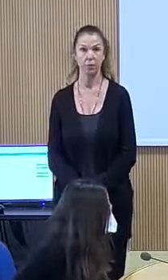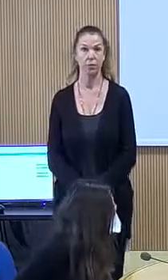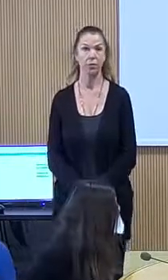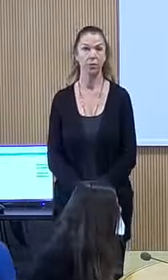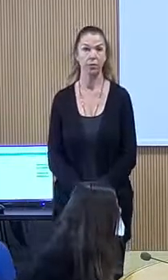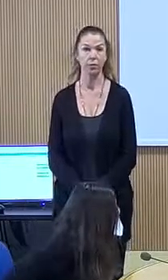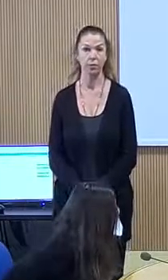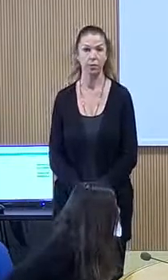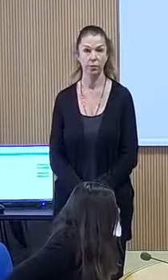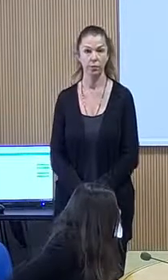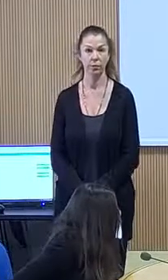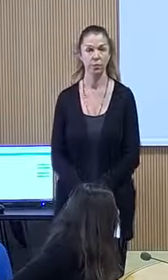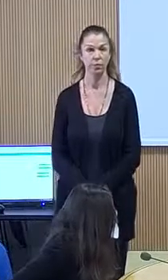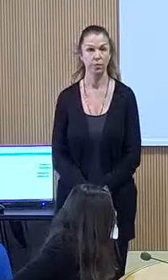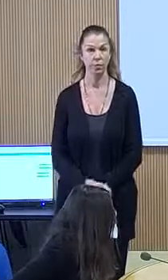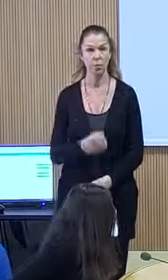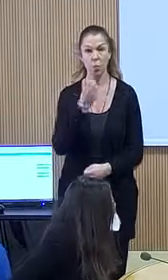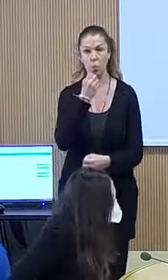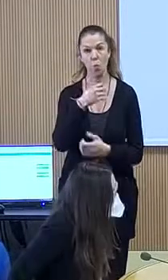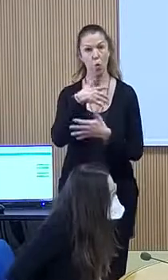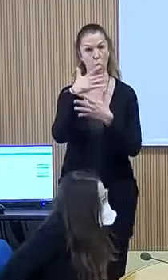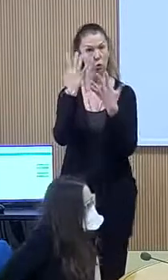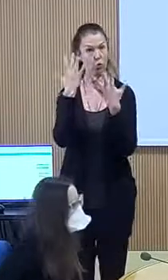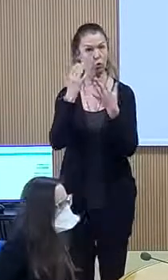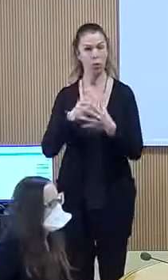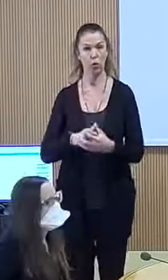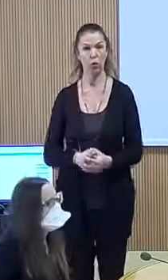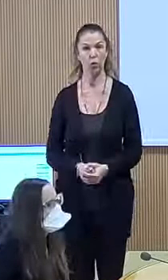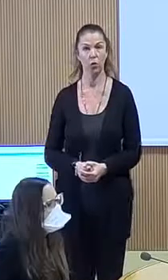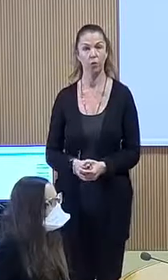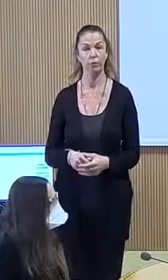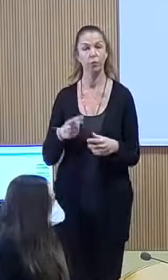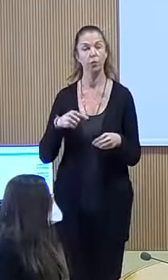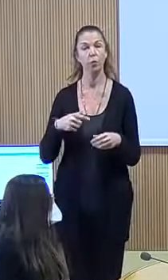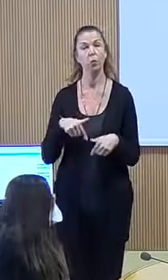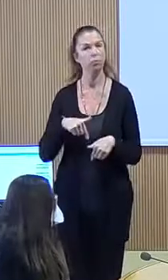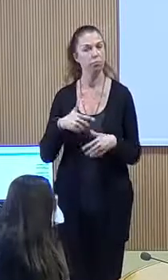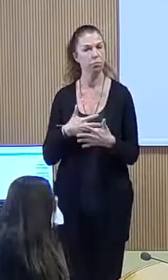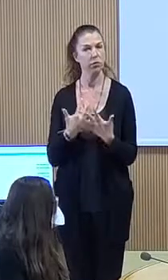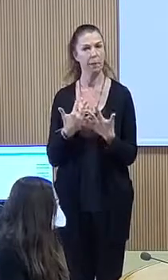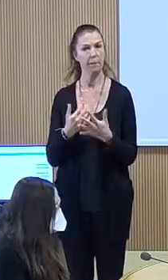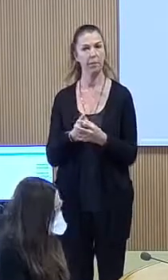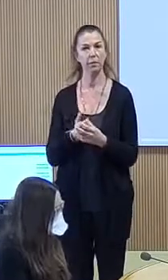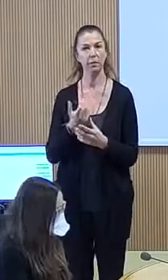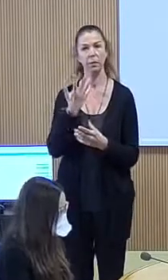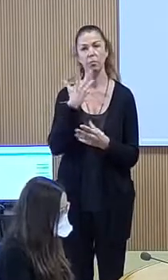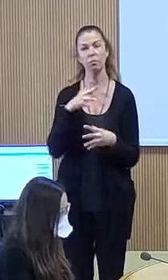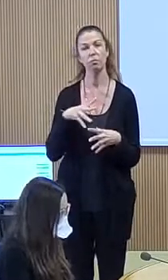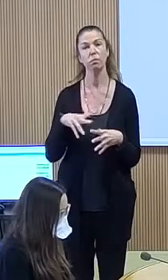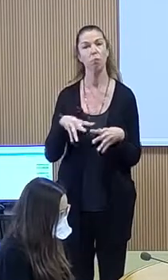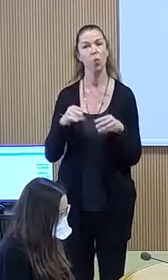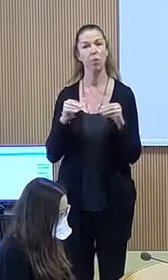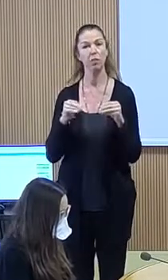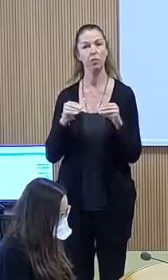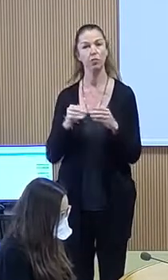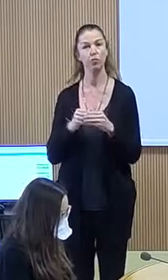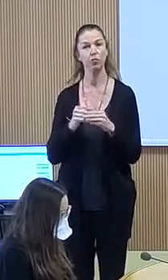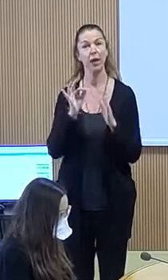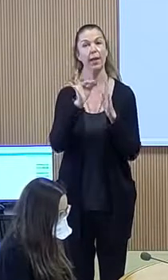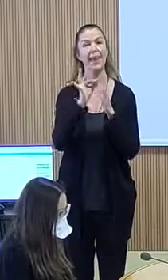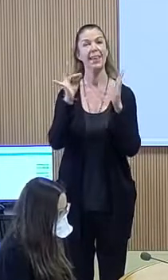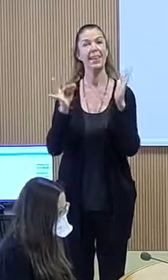buongiorno allora questa mattina vorrei partire con una data la data quella del